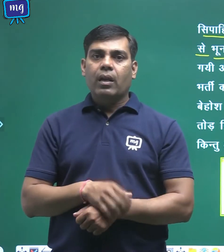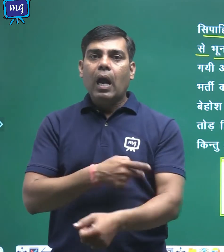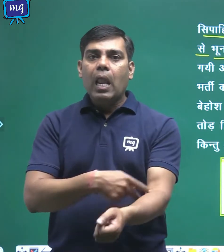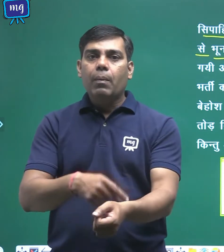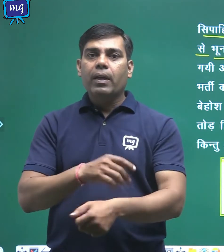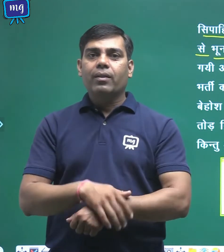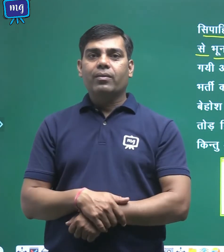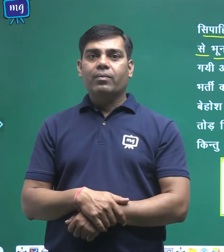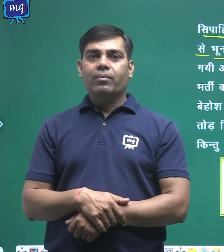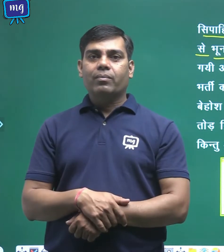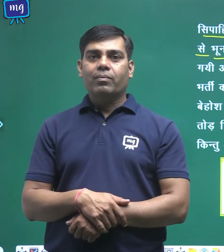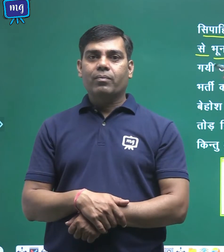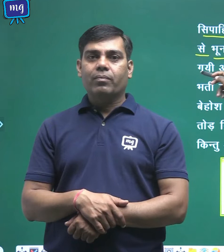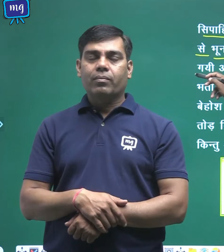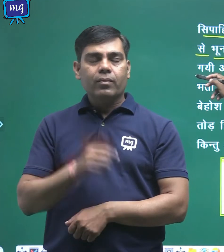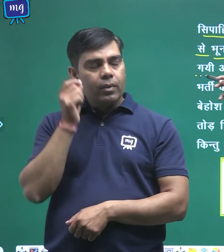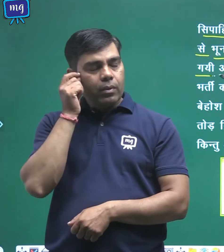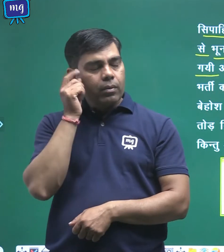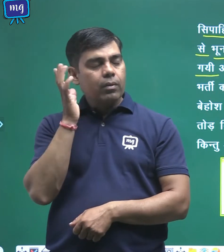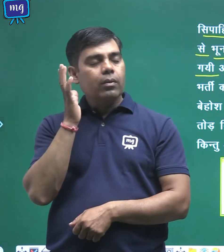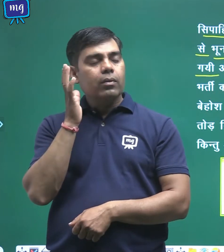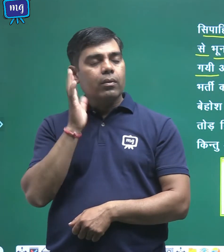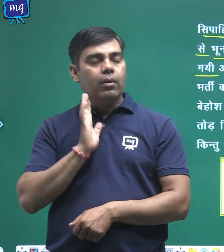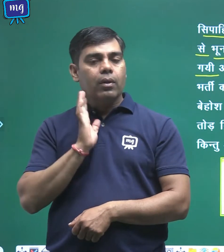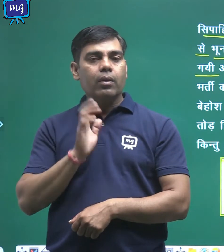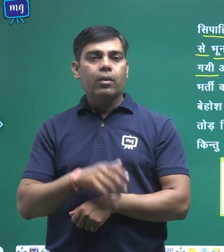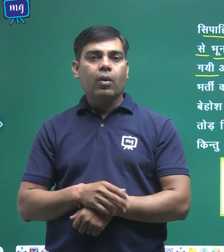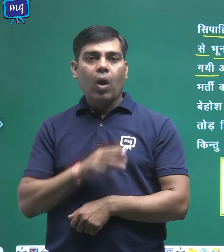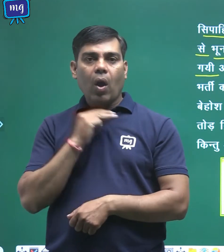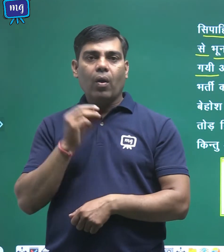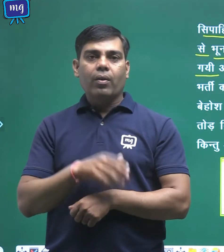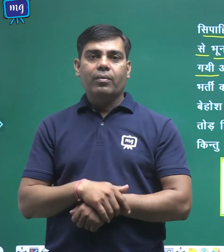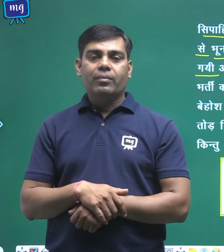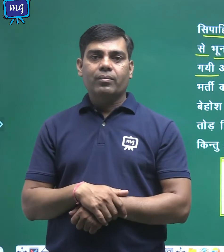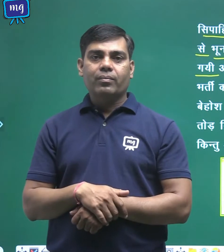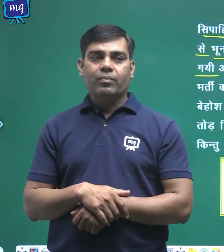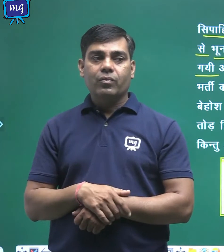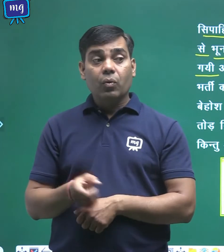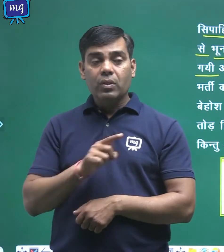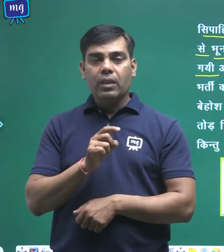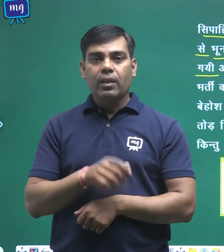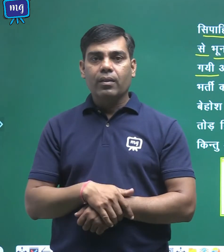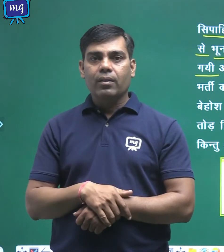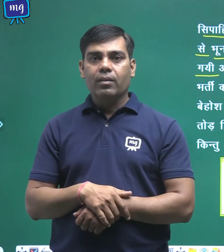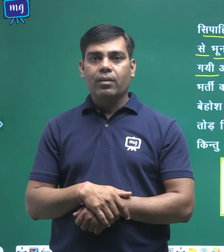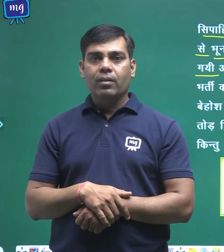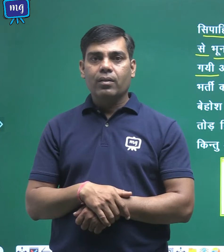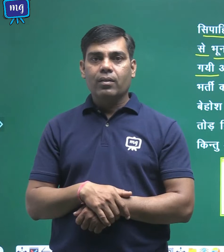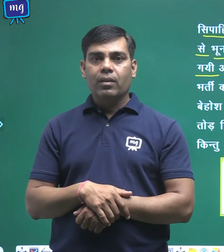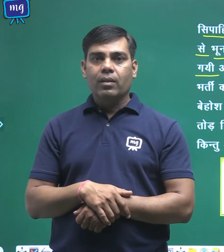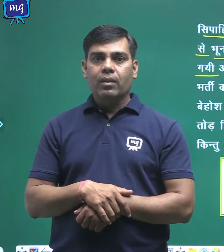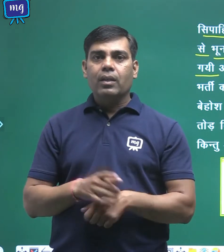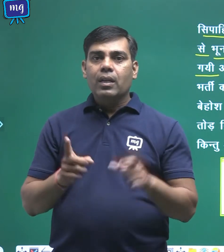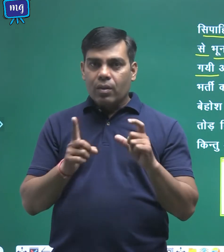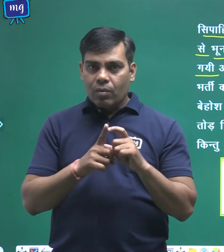कालीबाई बेहोश हो गई और उसे डूंगरपुर